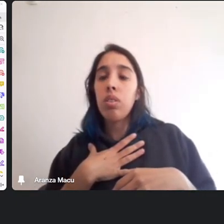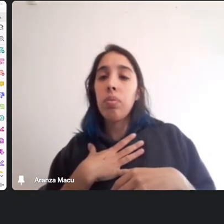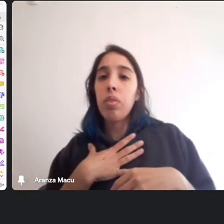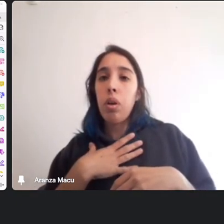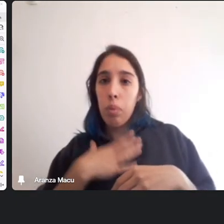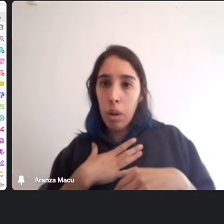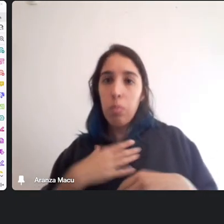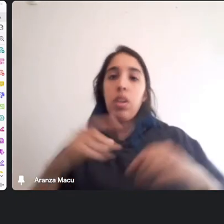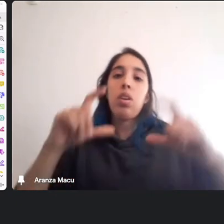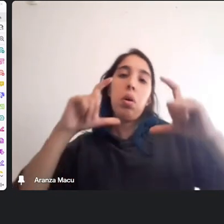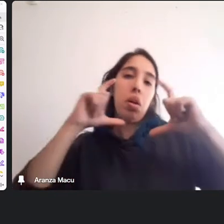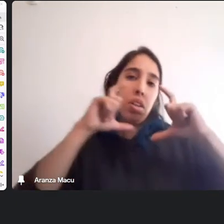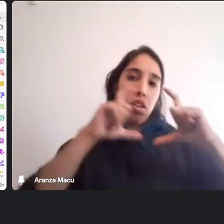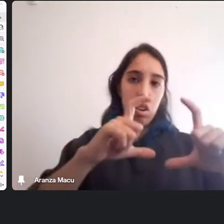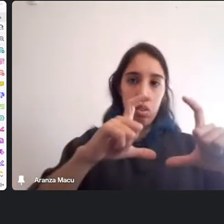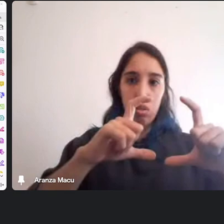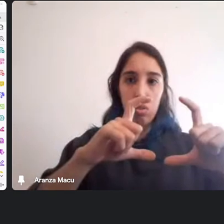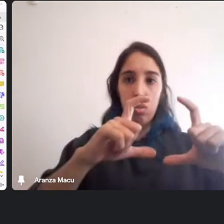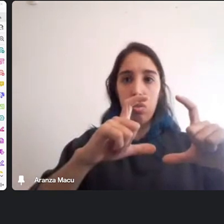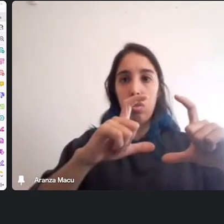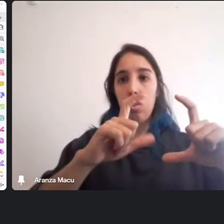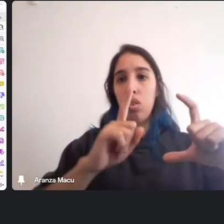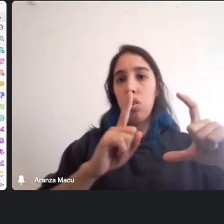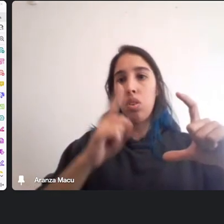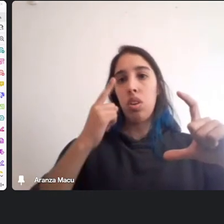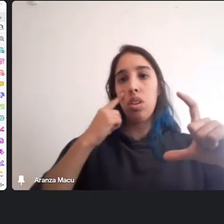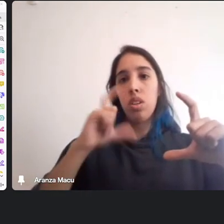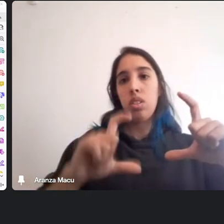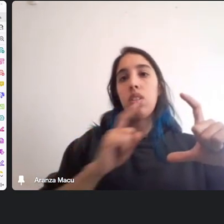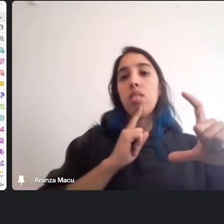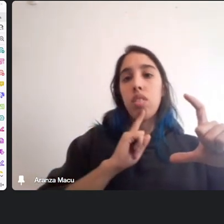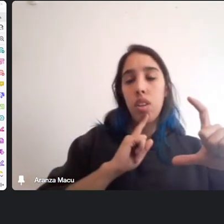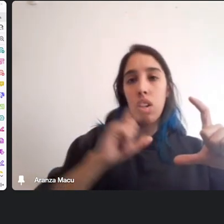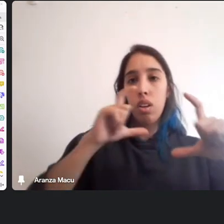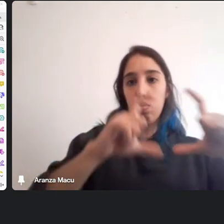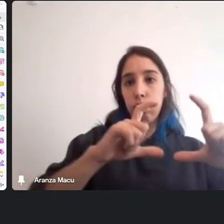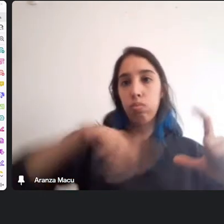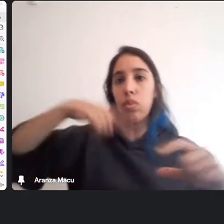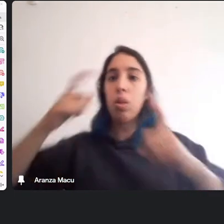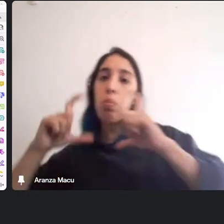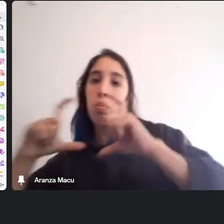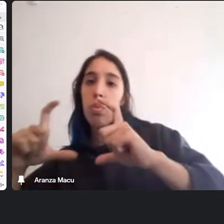TIC y la relación que eso tiene con el desarrollo profesional docente.